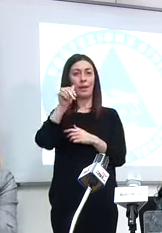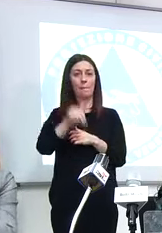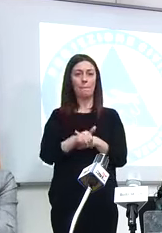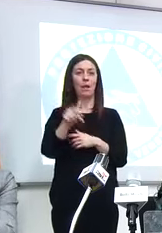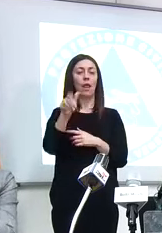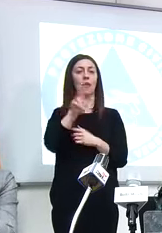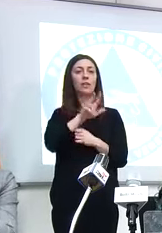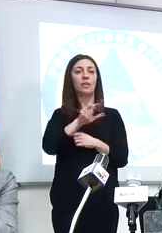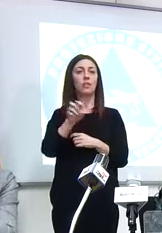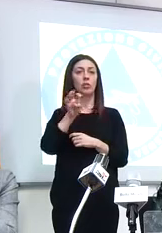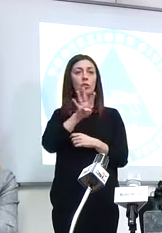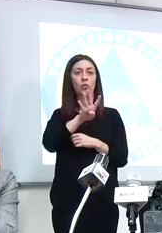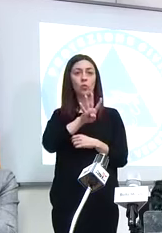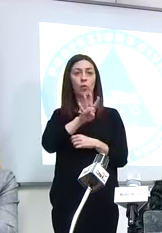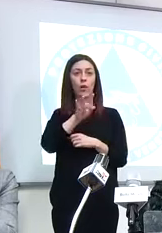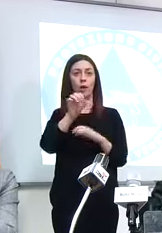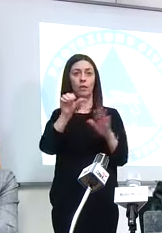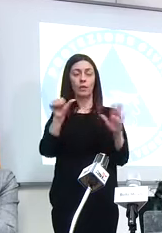43.346.